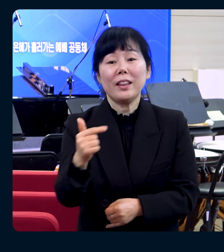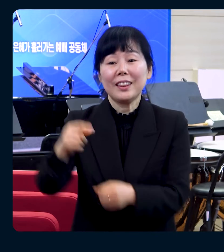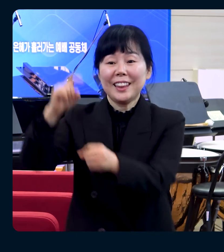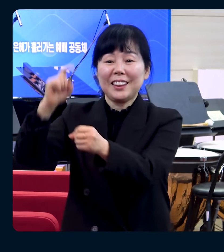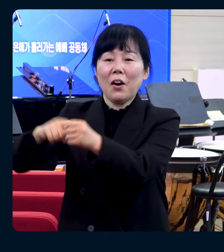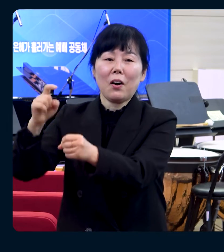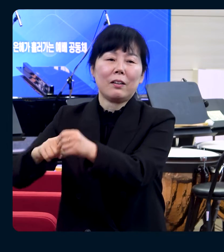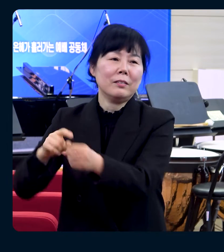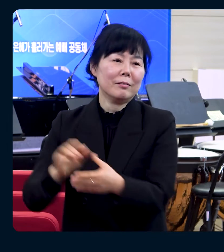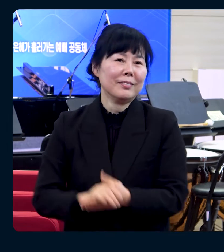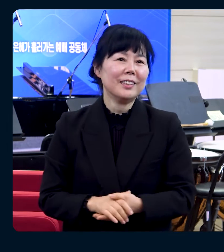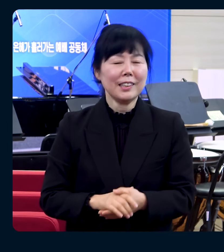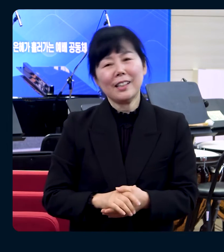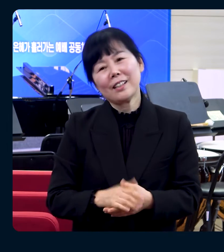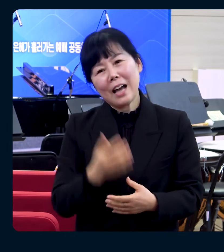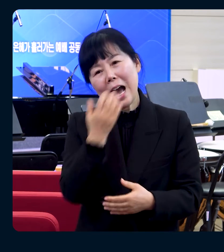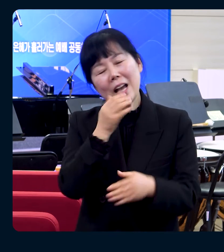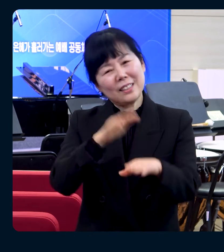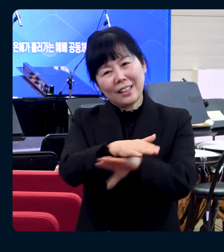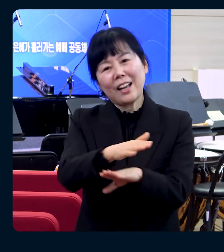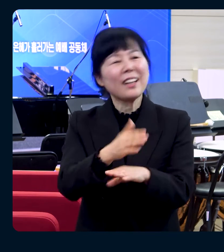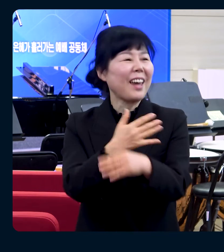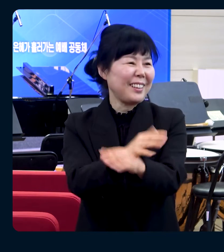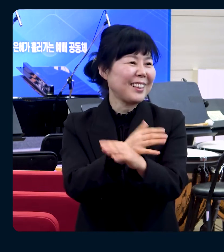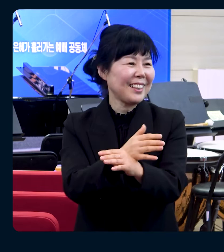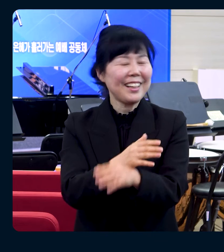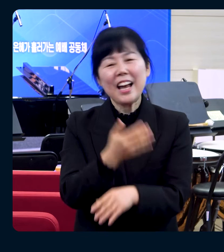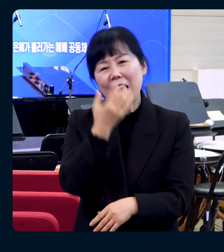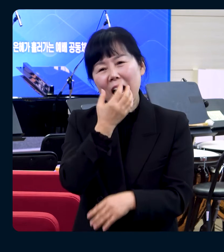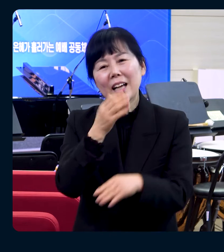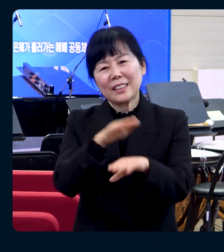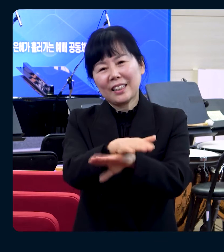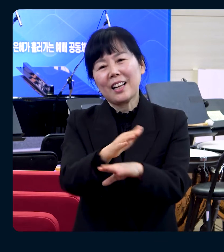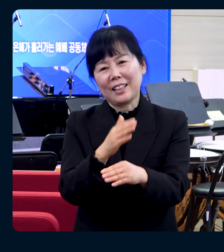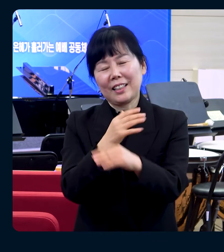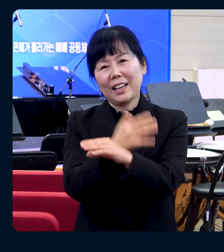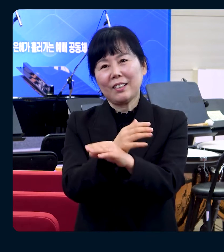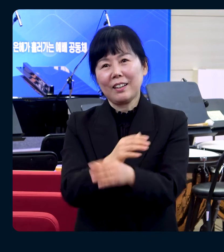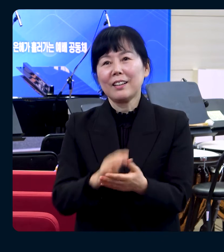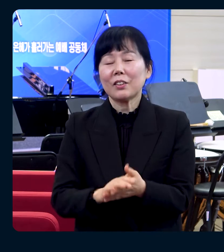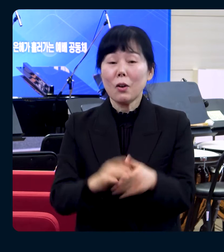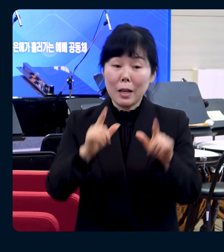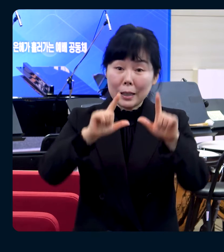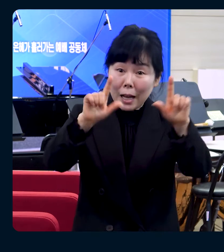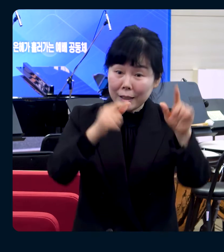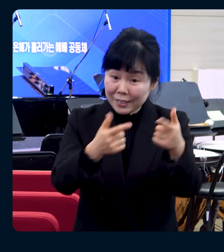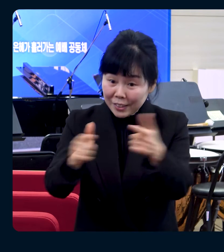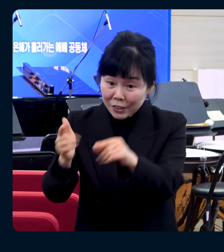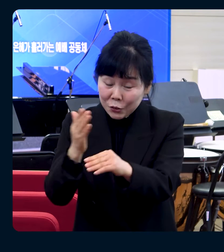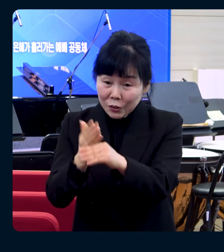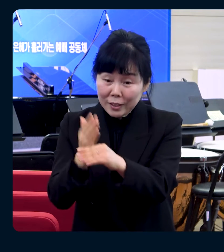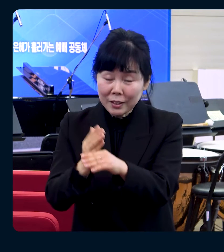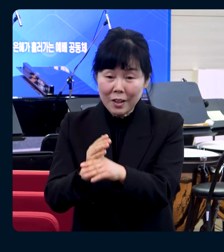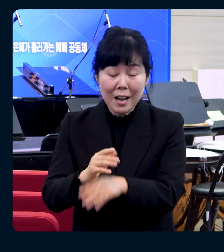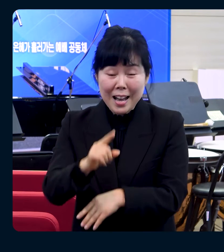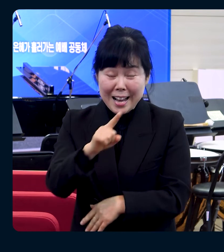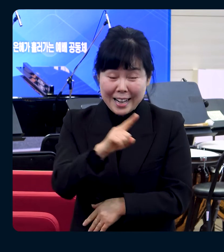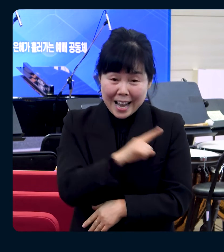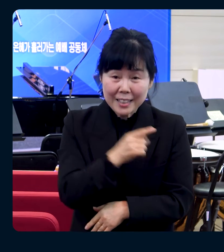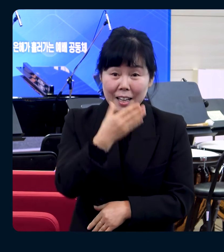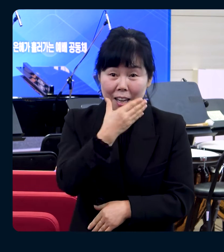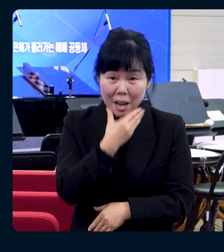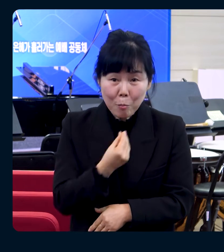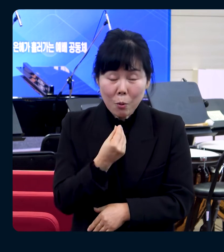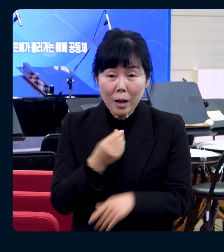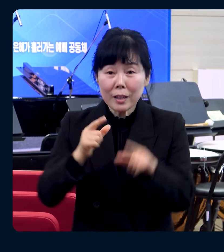그러면 날 중에서 제일 행복한 날은 언제일까요? 날 중에서 제일 행복한 날은